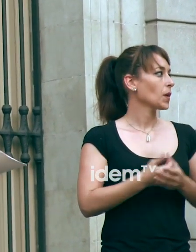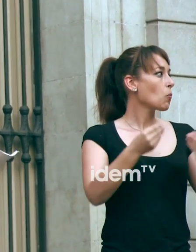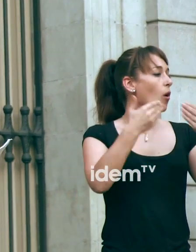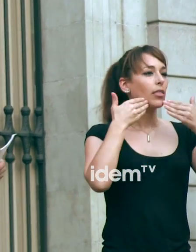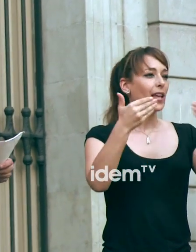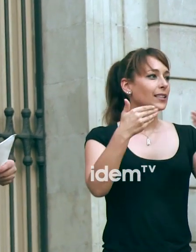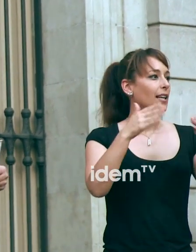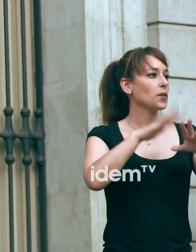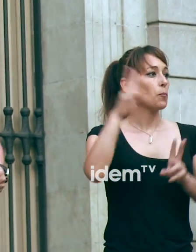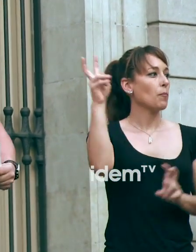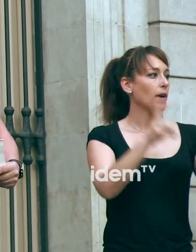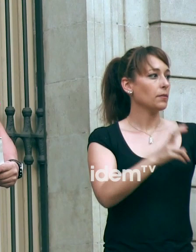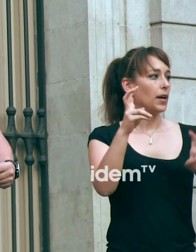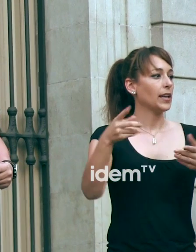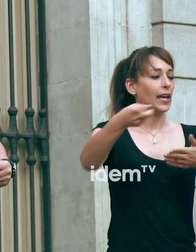Gràcies a tots per venir.